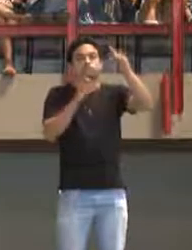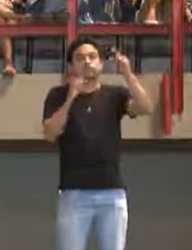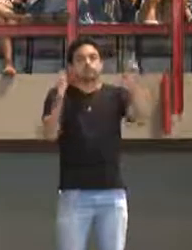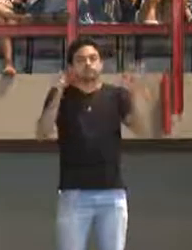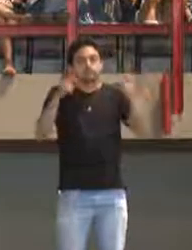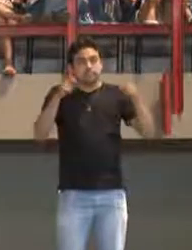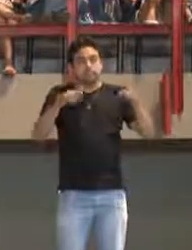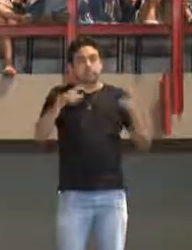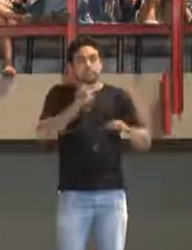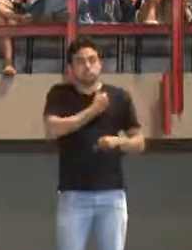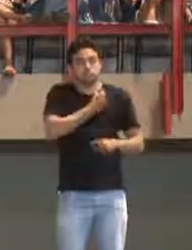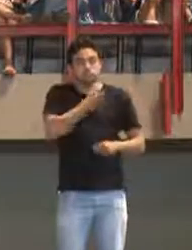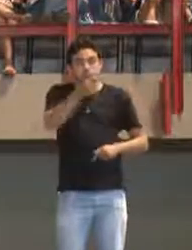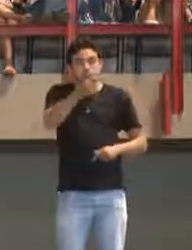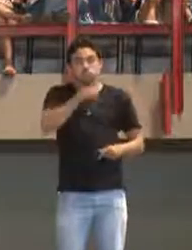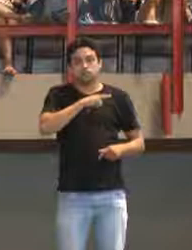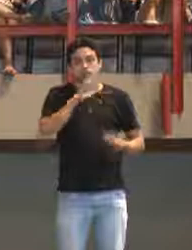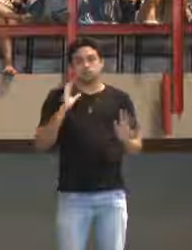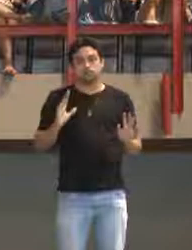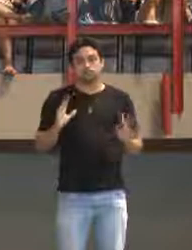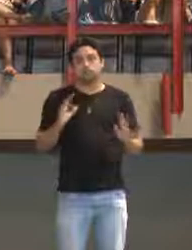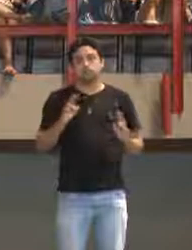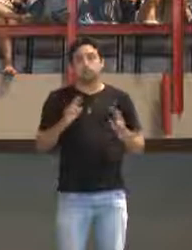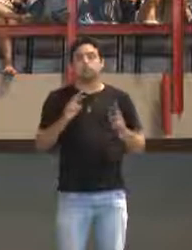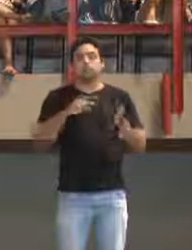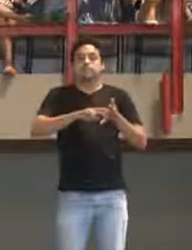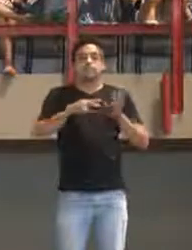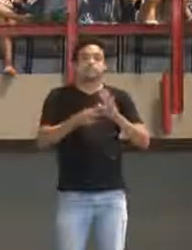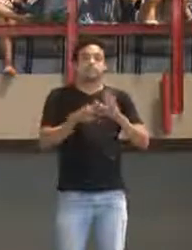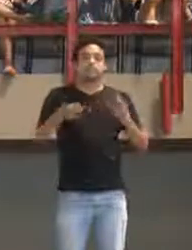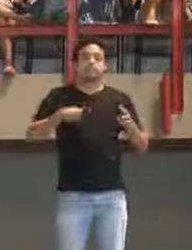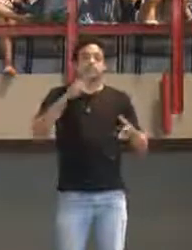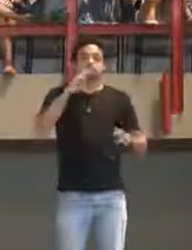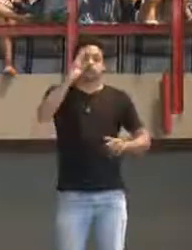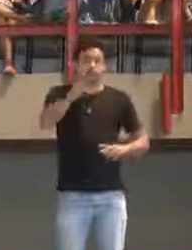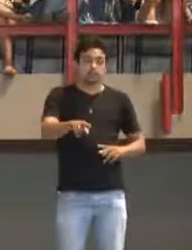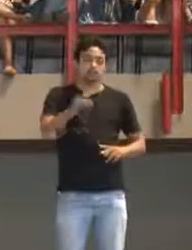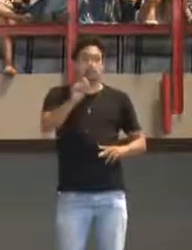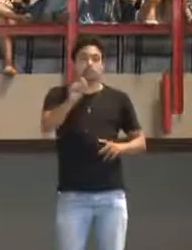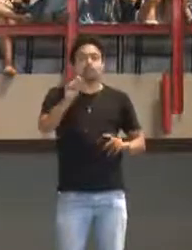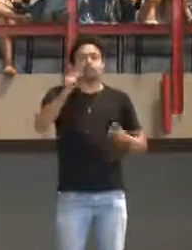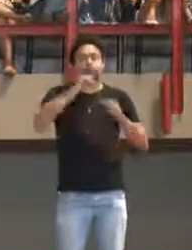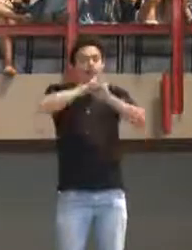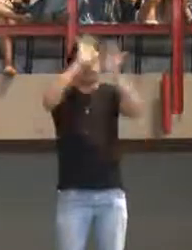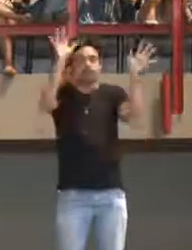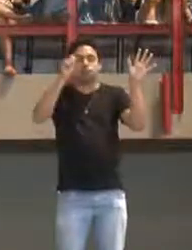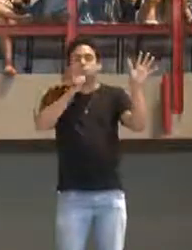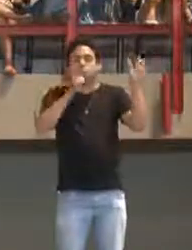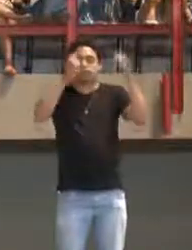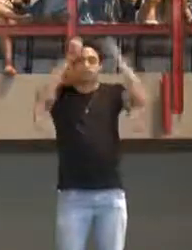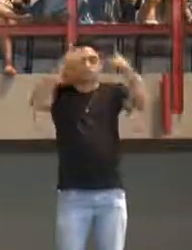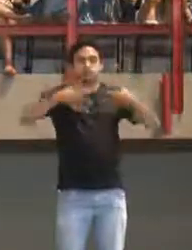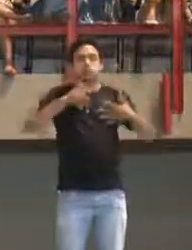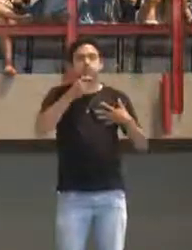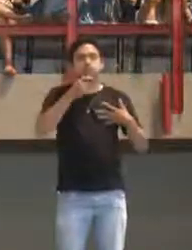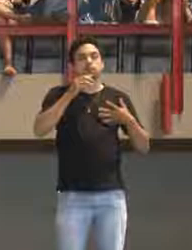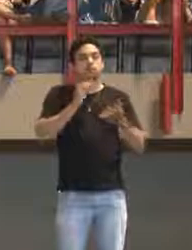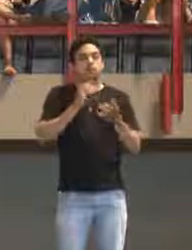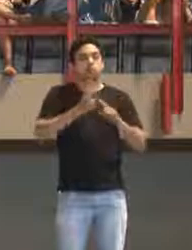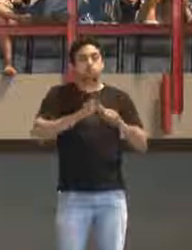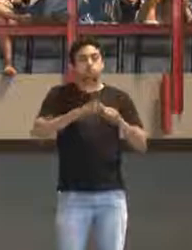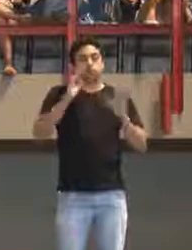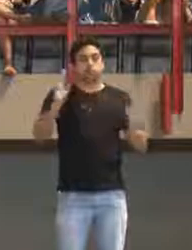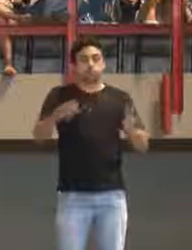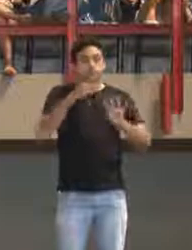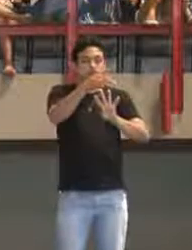Existe o elemento 2 na série? Existe. O que ele quis dizer aí na realidade, e aí não ficou tão explicado, é que quando a quantidade